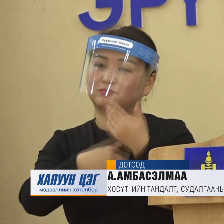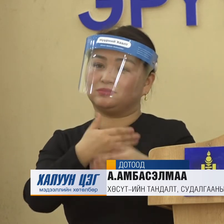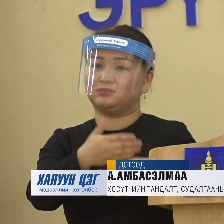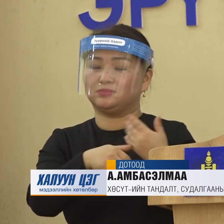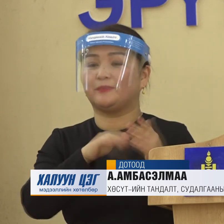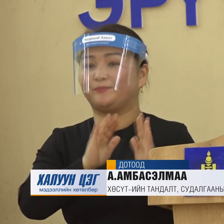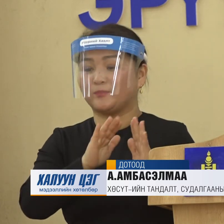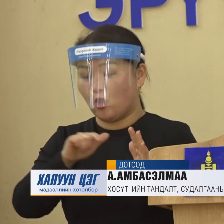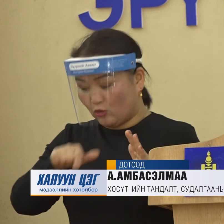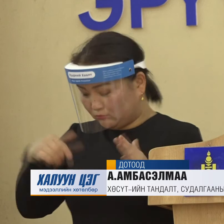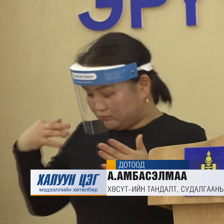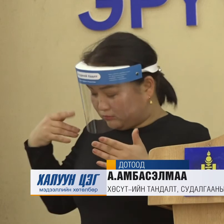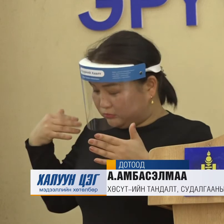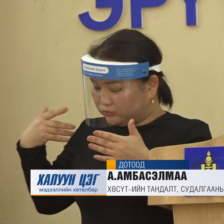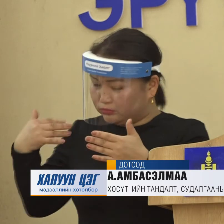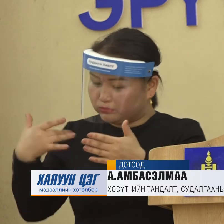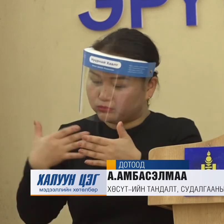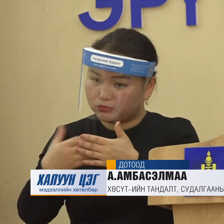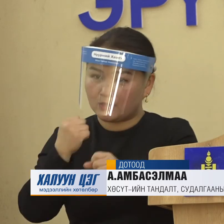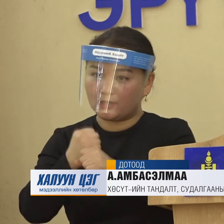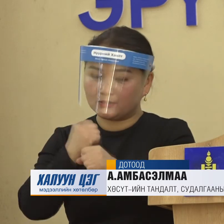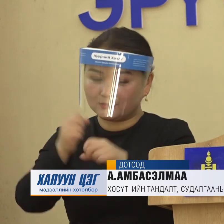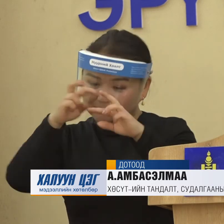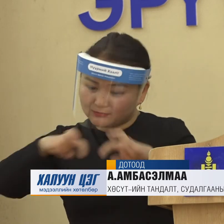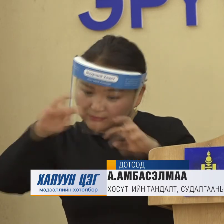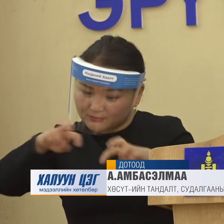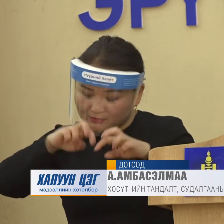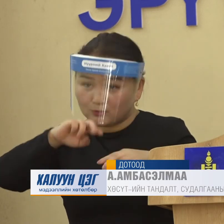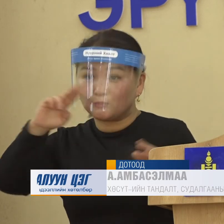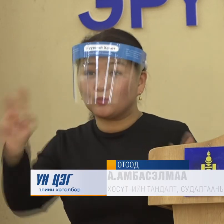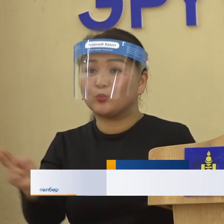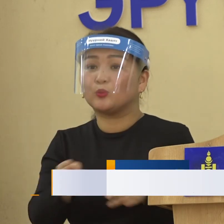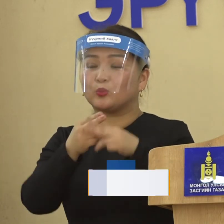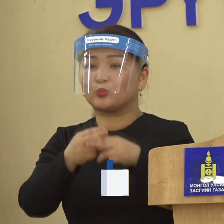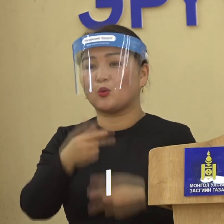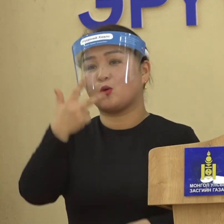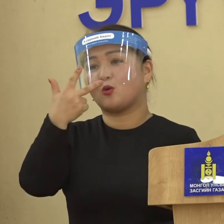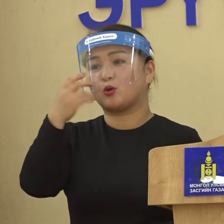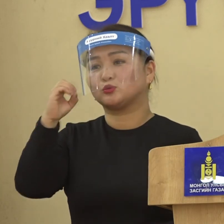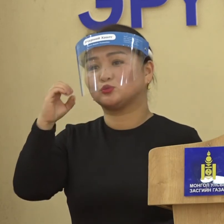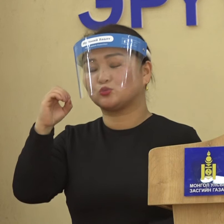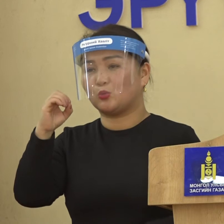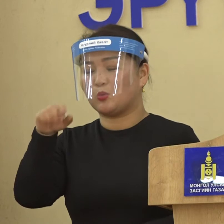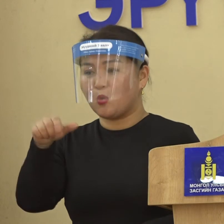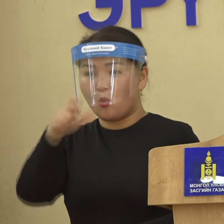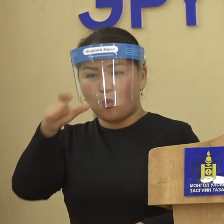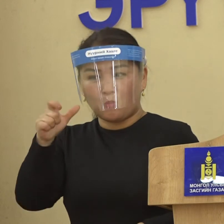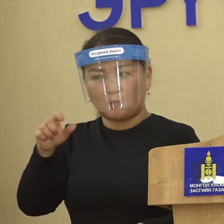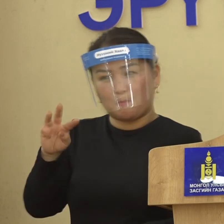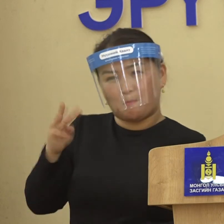бид нар одоо хийсэн тамц судалгааны үүднээс бол нийтдээ нэг 300 орчим сэжигтэй тохиолдол